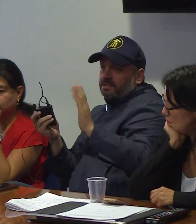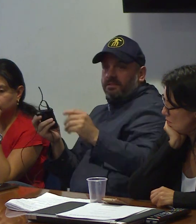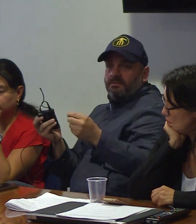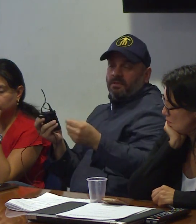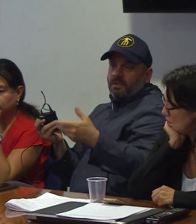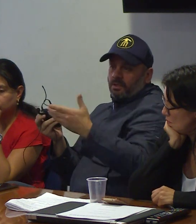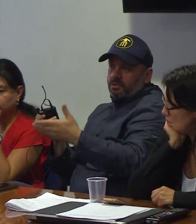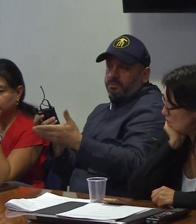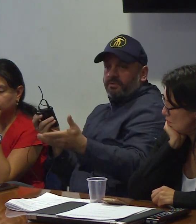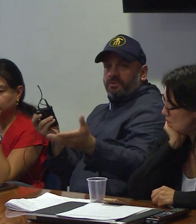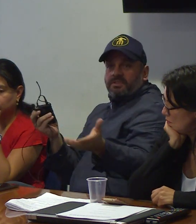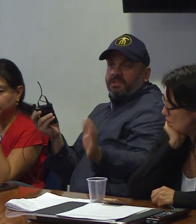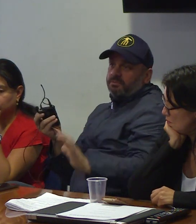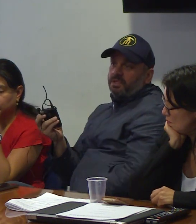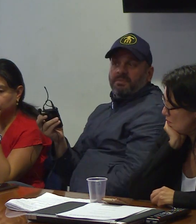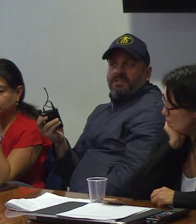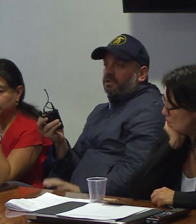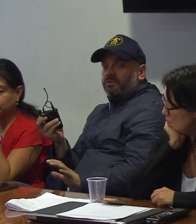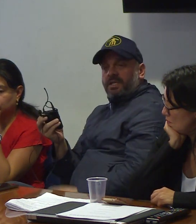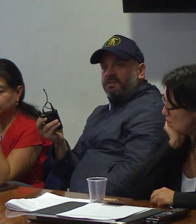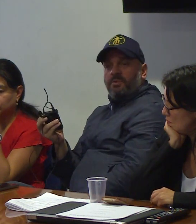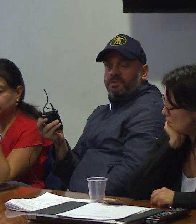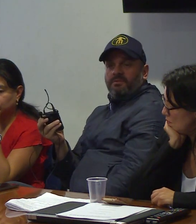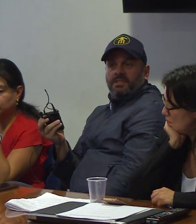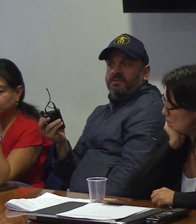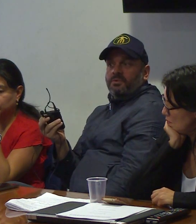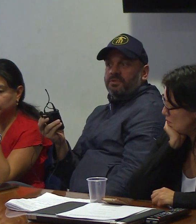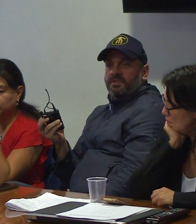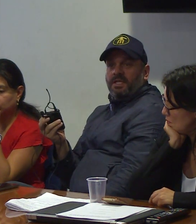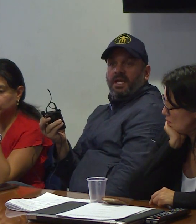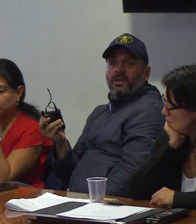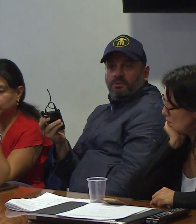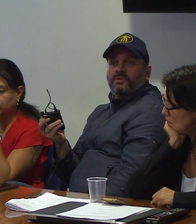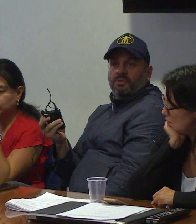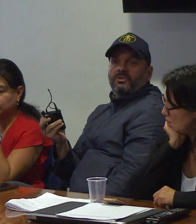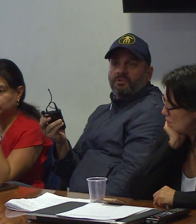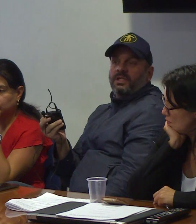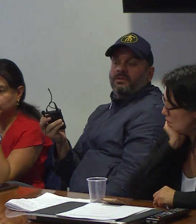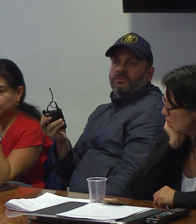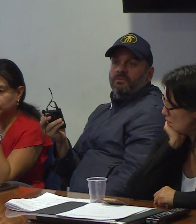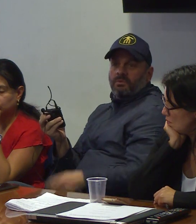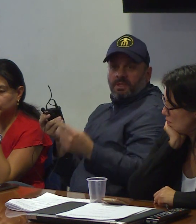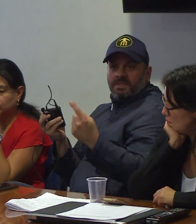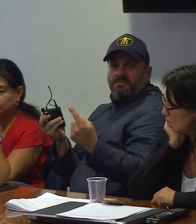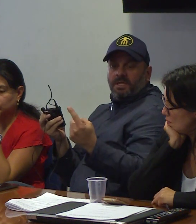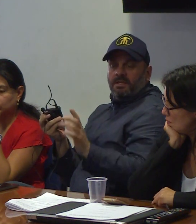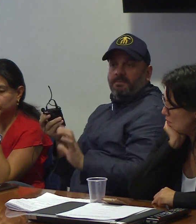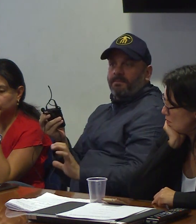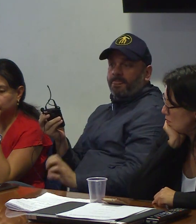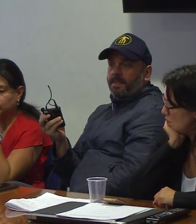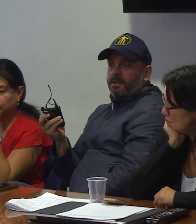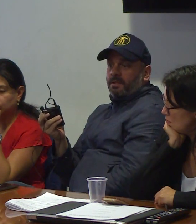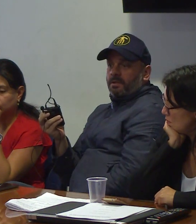lo que dicen los profesores en términos administrativos. Es imposible que a dos profesores donde den